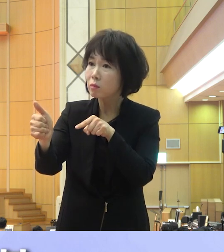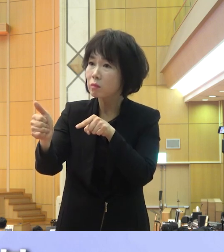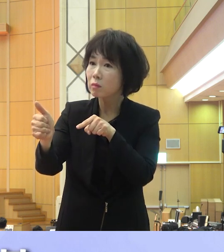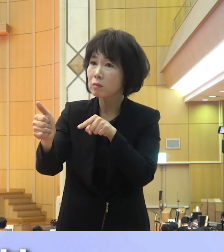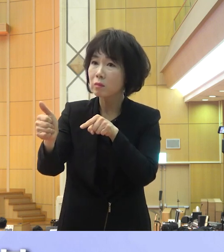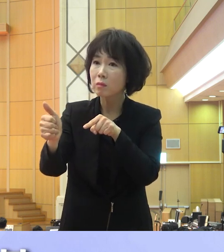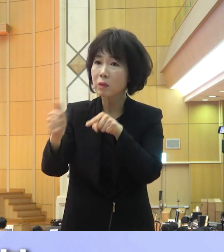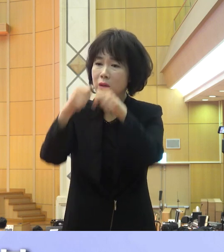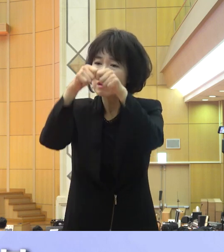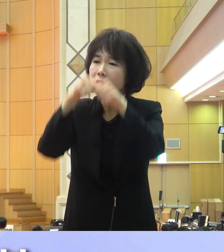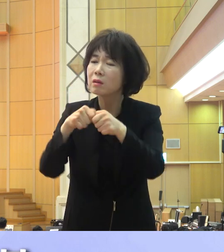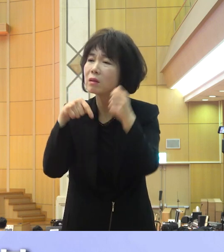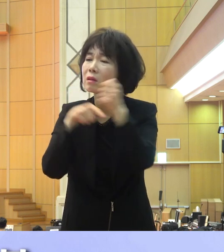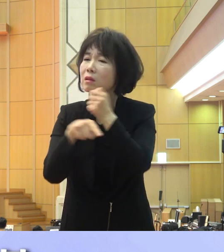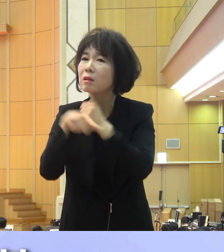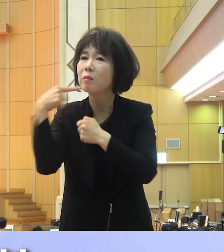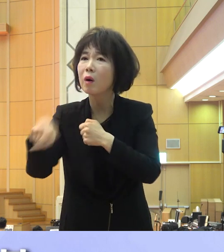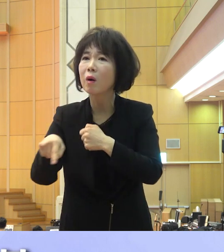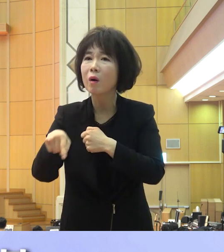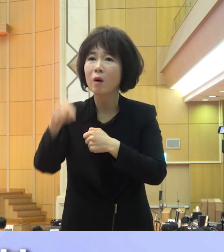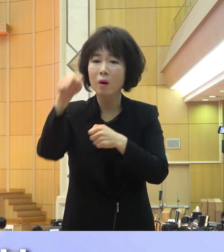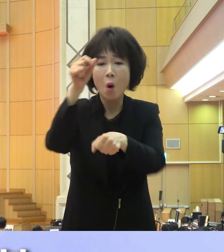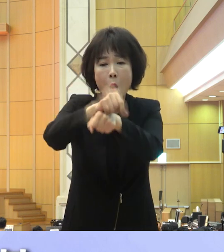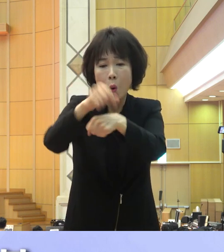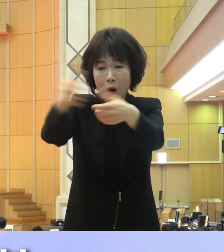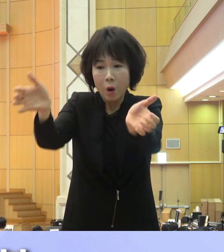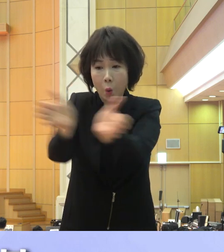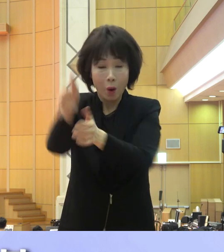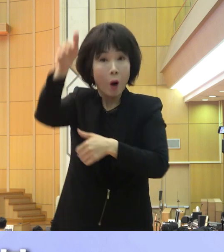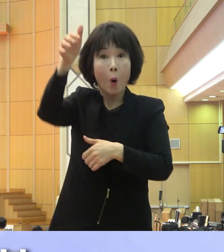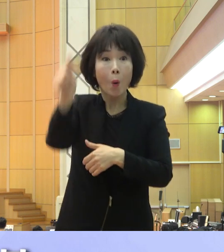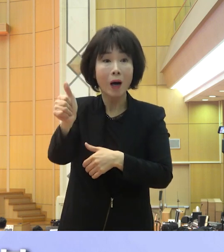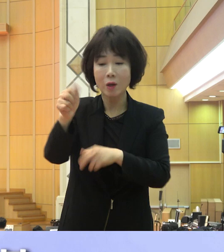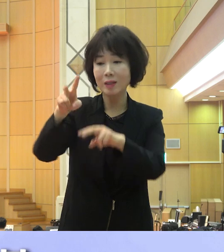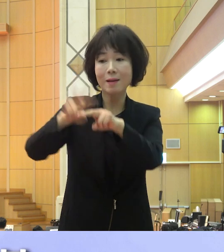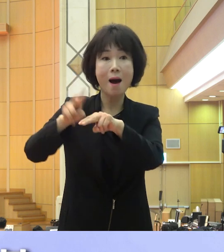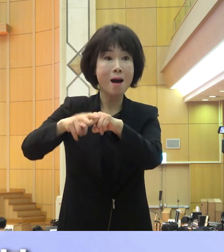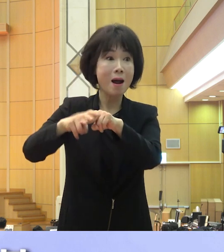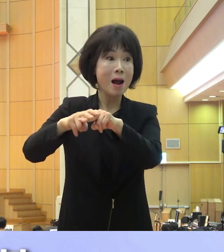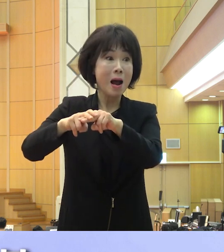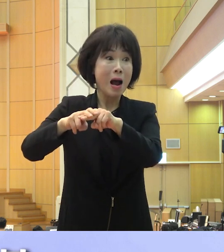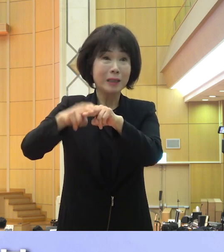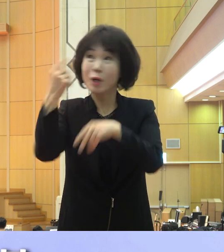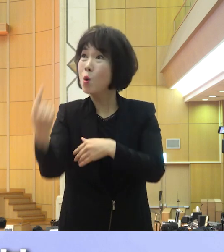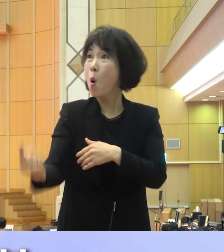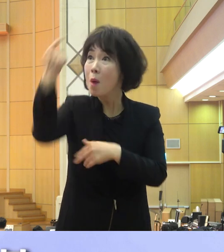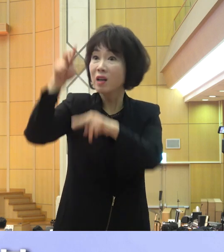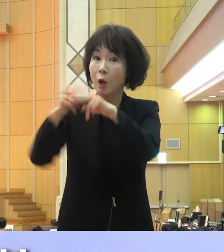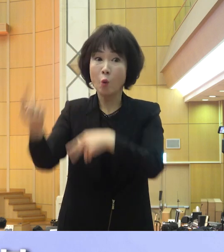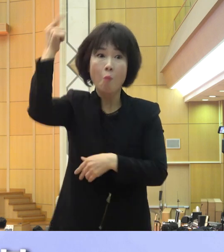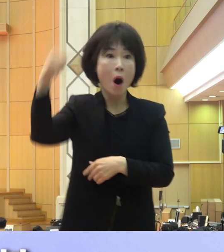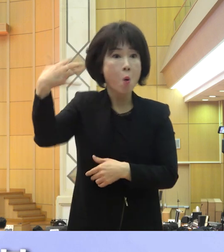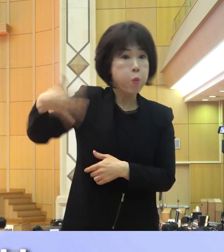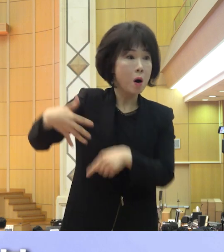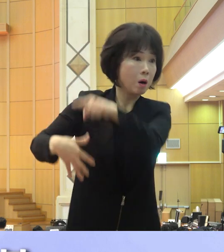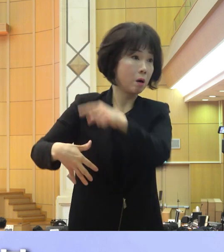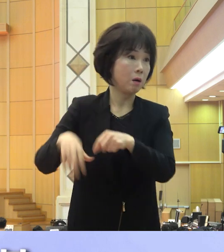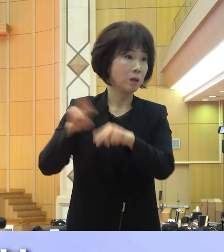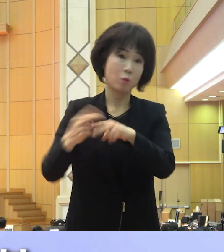원어에 살펴보니까 그 관원이라고 하는 직위가 어느 정도 직위인가라는